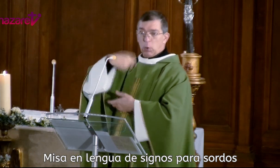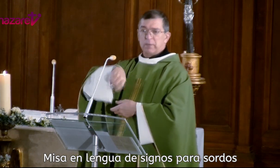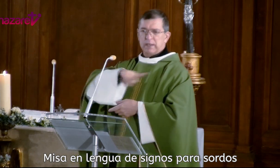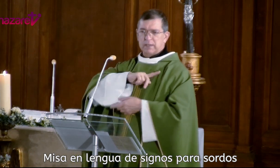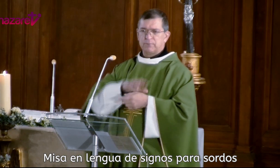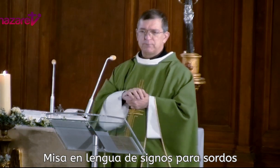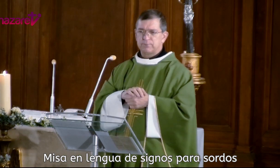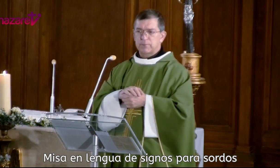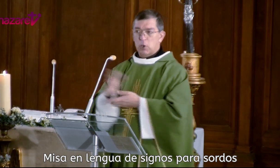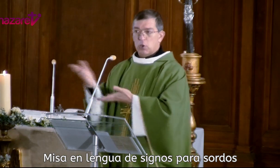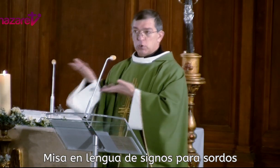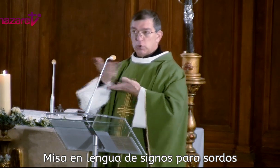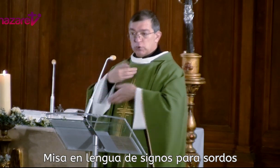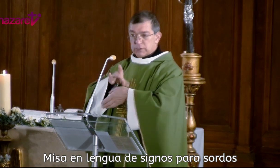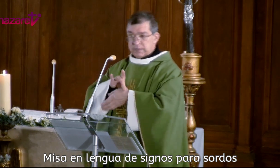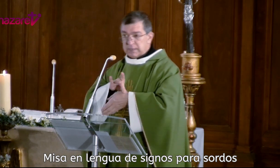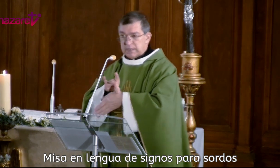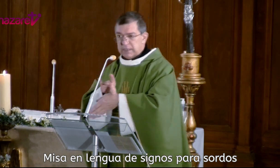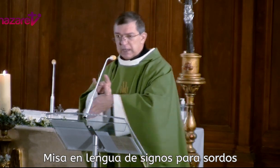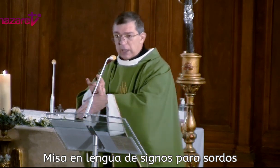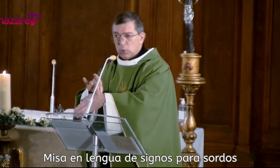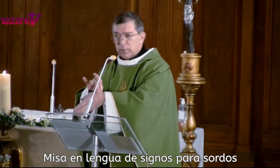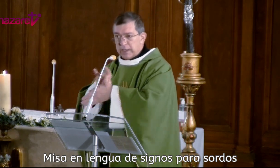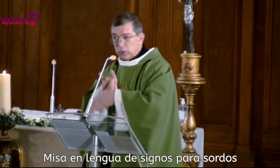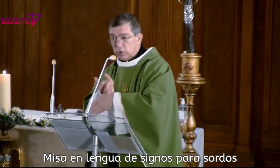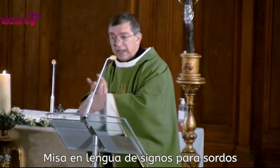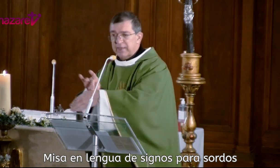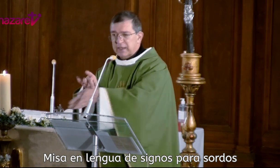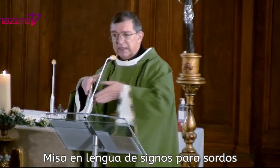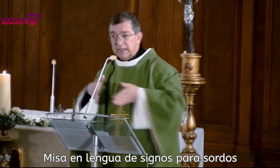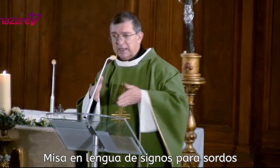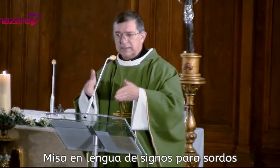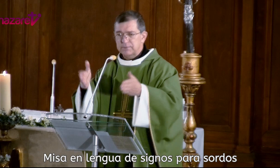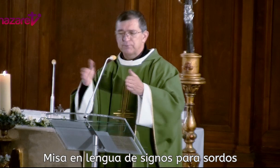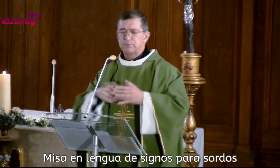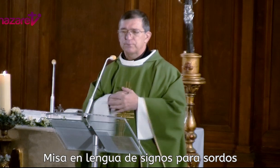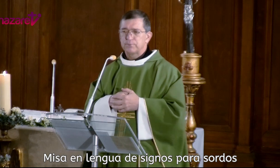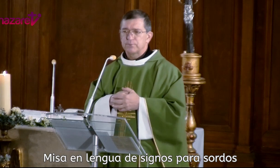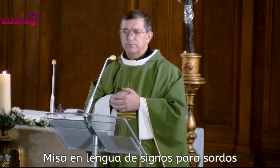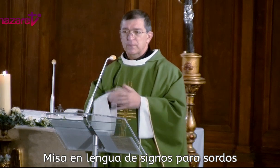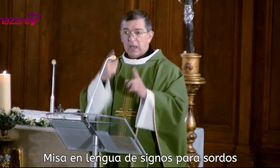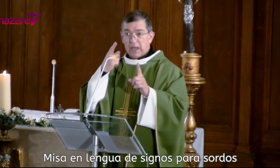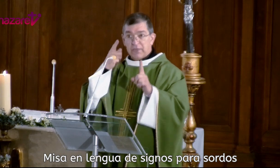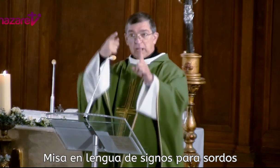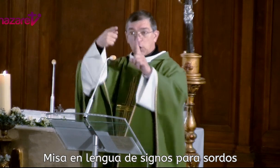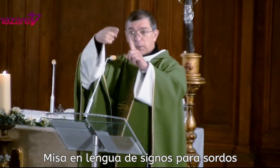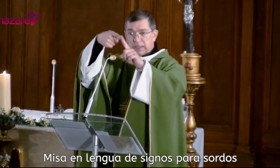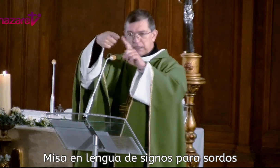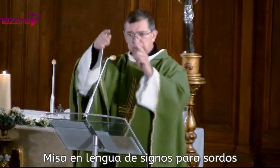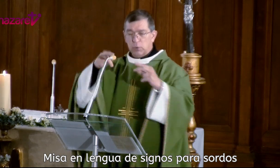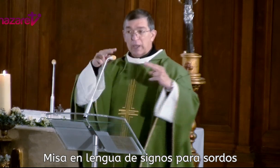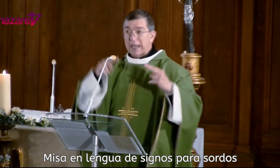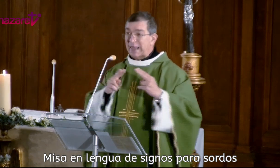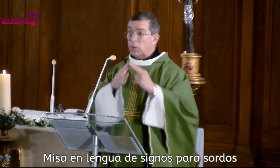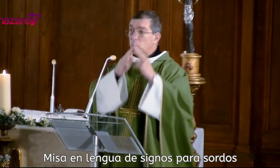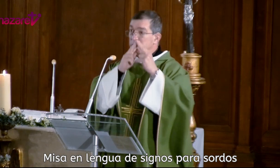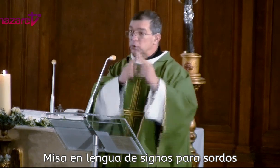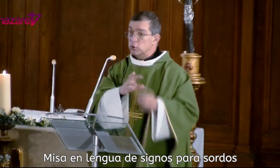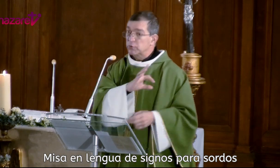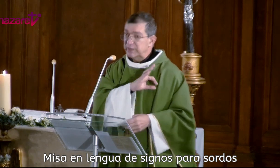ilumina, nos ayuda y nos hace guiar hacia el objetivo, el encuentro del